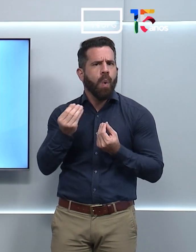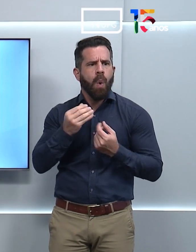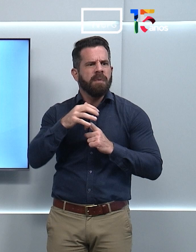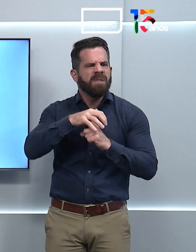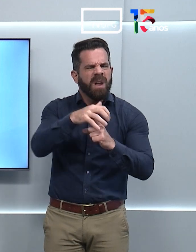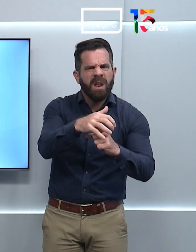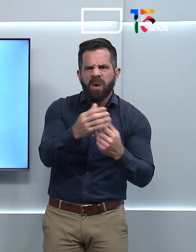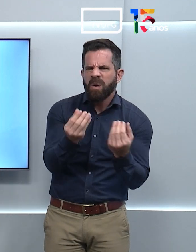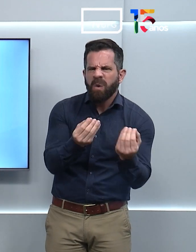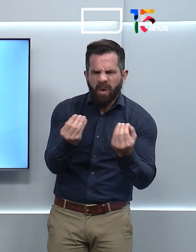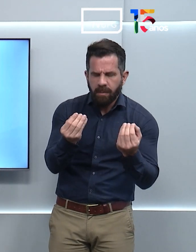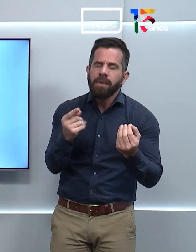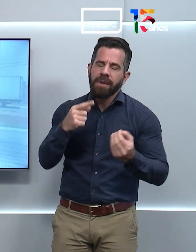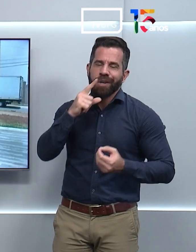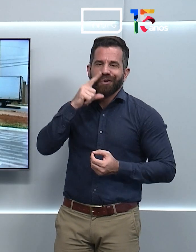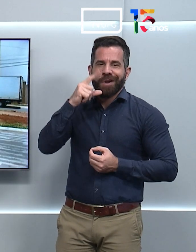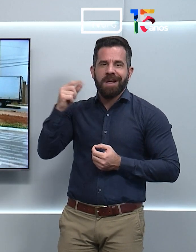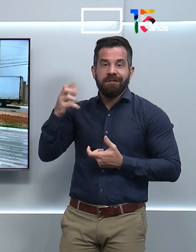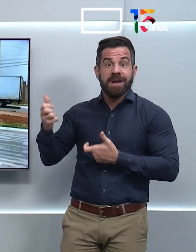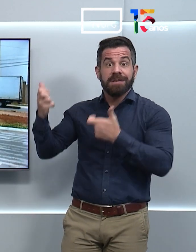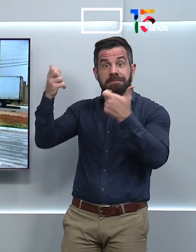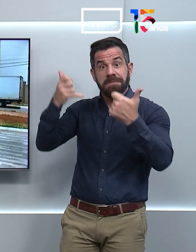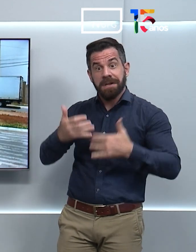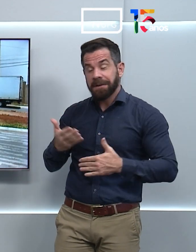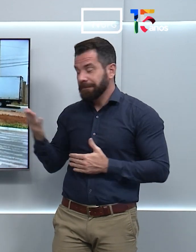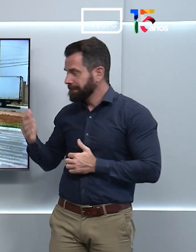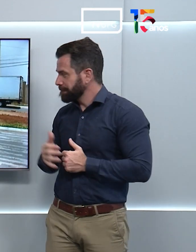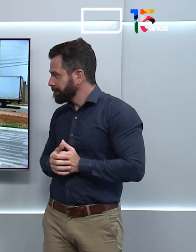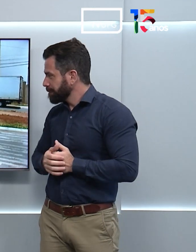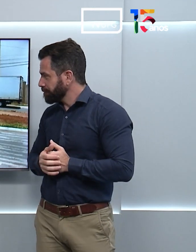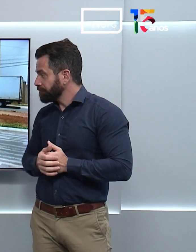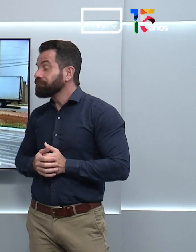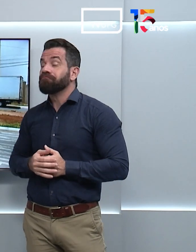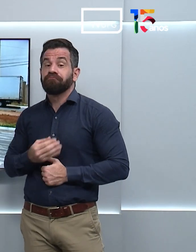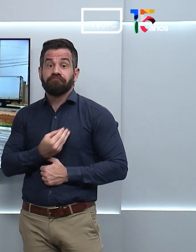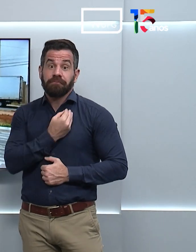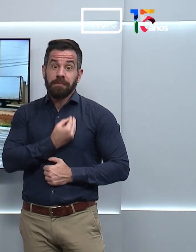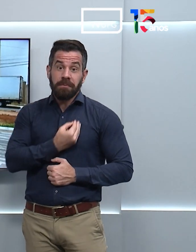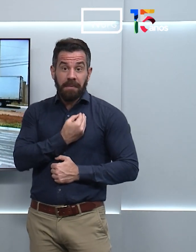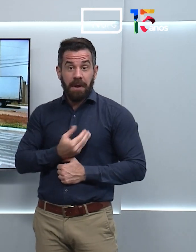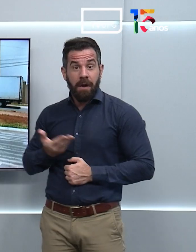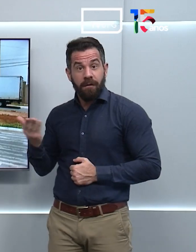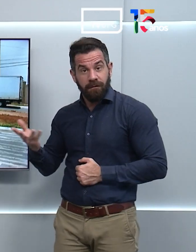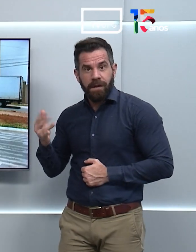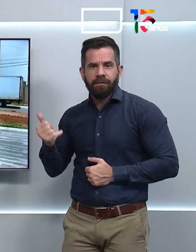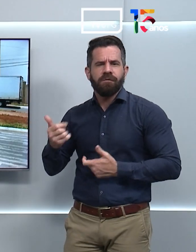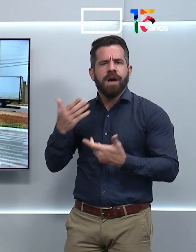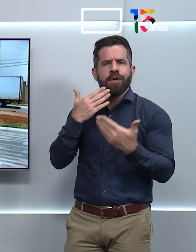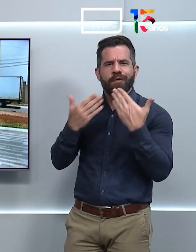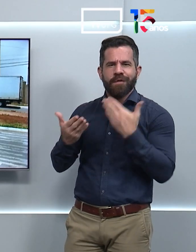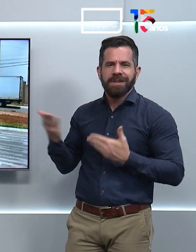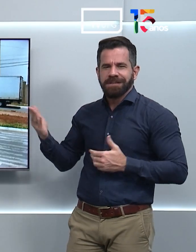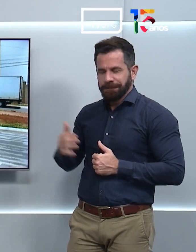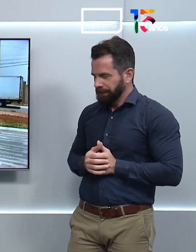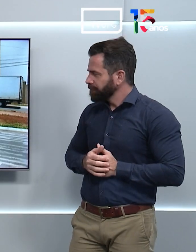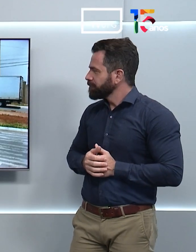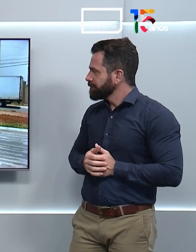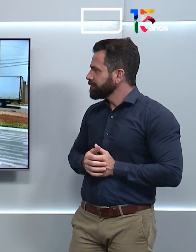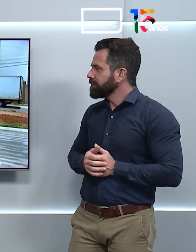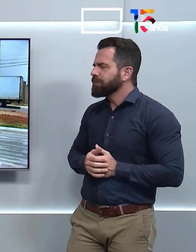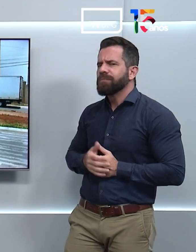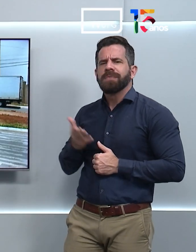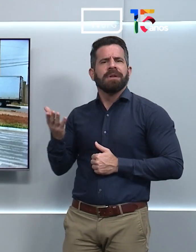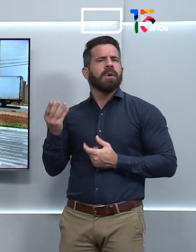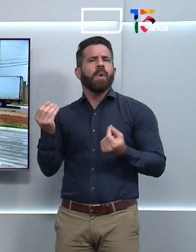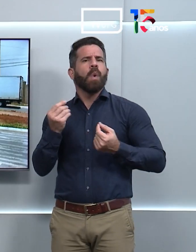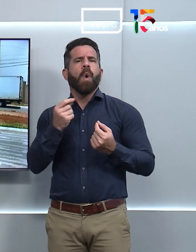vai conversar agora com a Janaína de Oliveira. Jana já está aqui na nossa tela ao vivo para conversar com a gente. Jana, que tipo